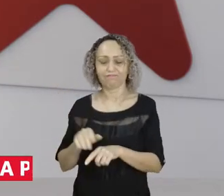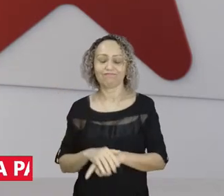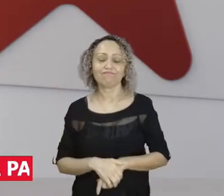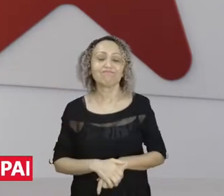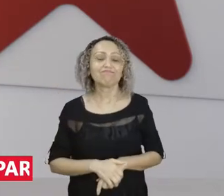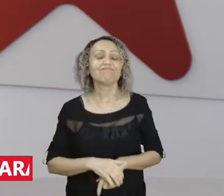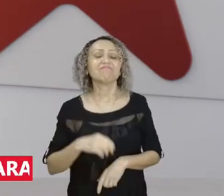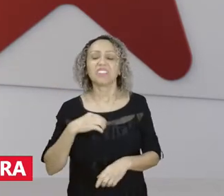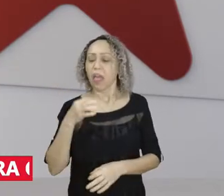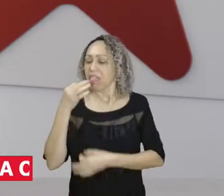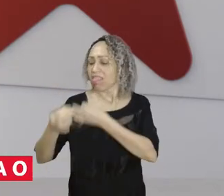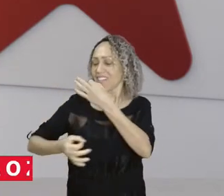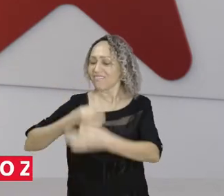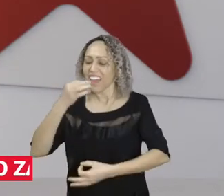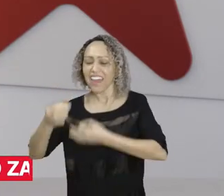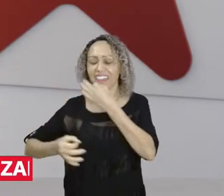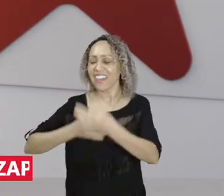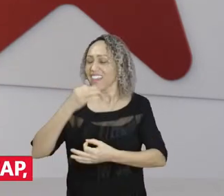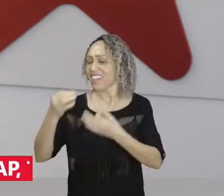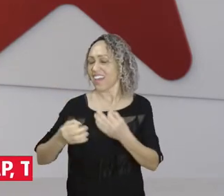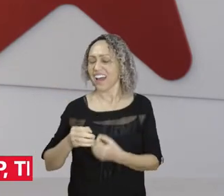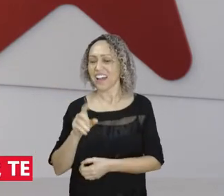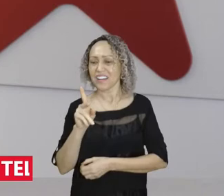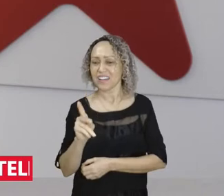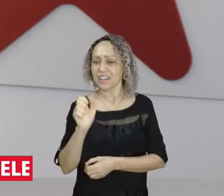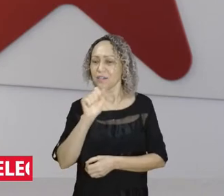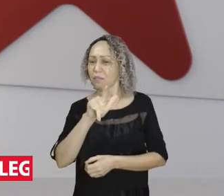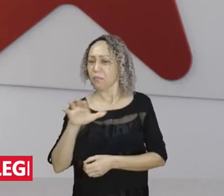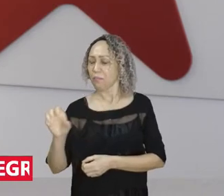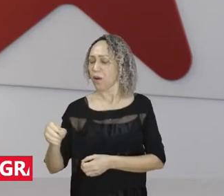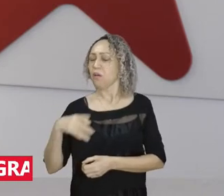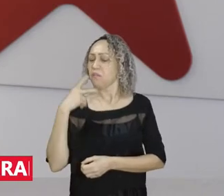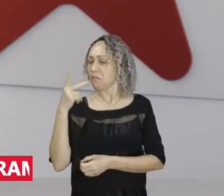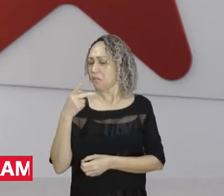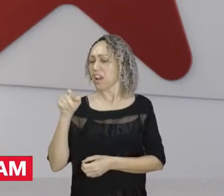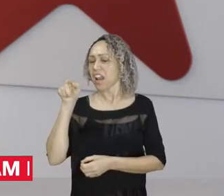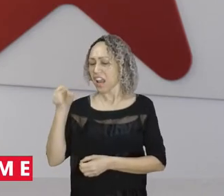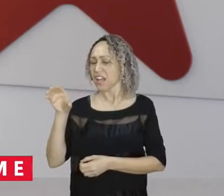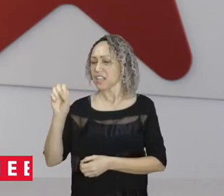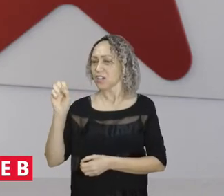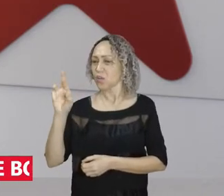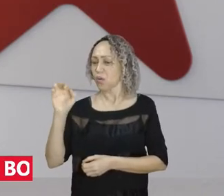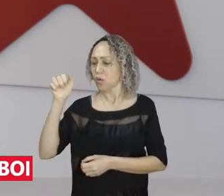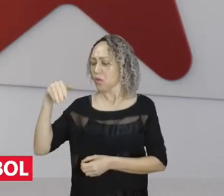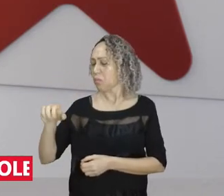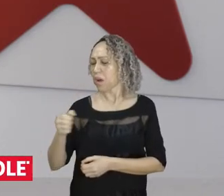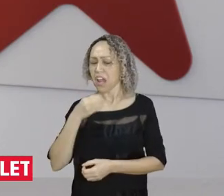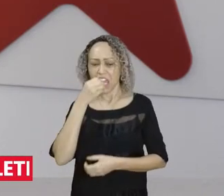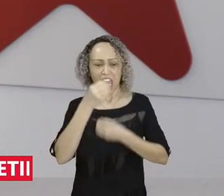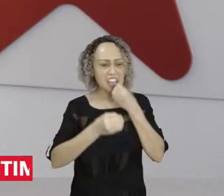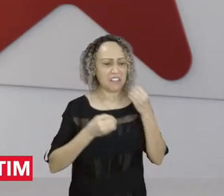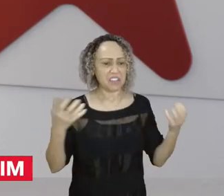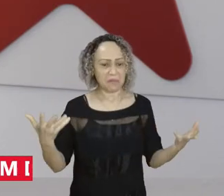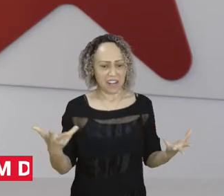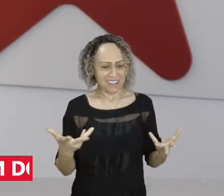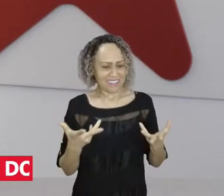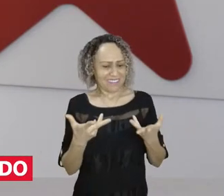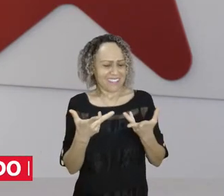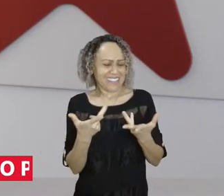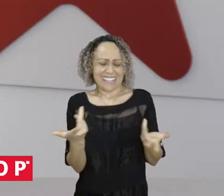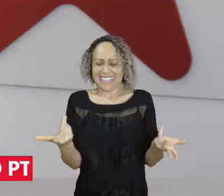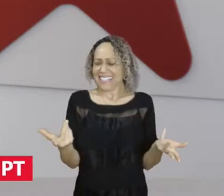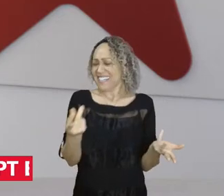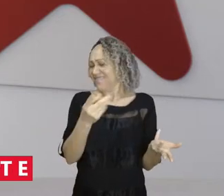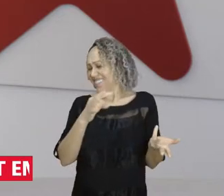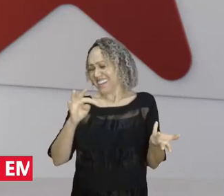de mensagem aqui, o Paulo Carvalho falando lá de Corumbá também, diz parabéns, que entrevista espetacular, tinha que ser o PT e tinha que ser da